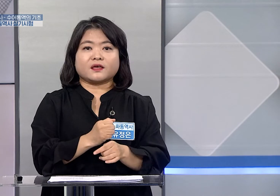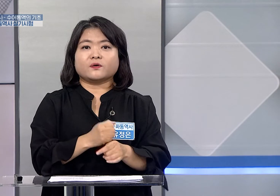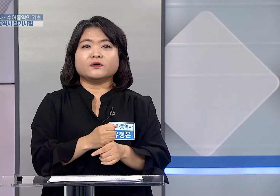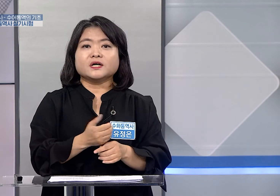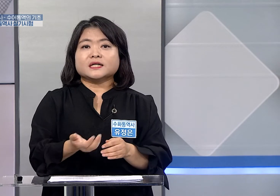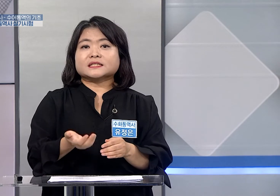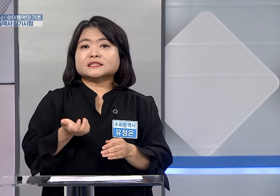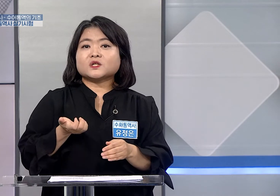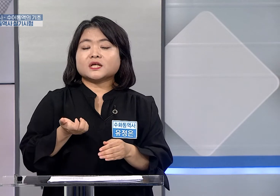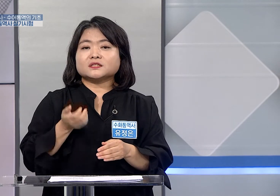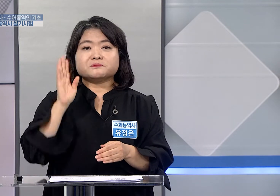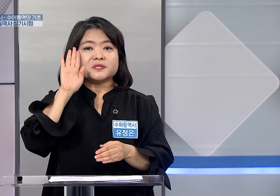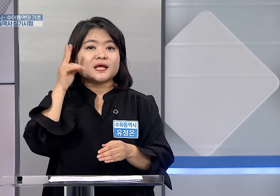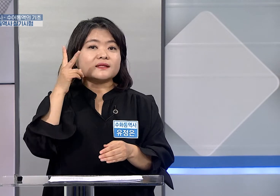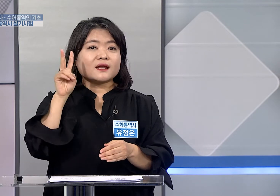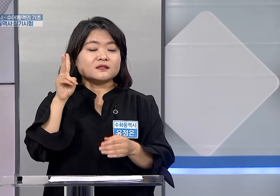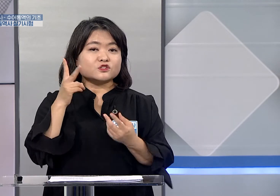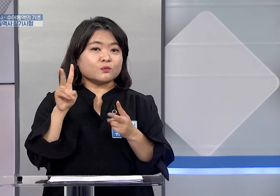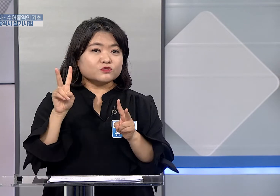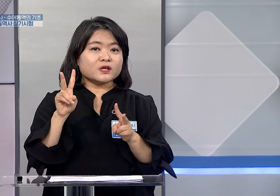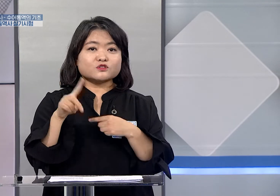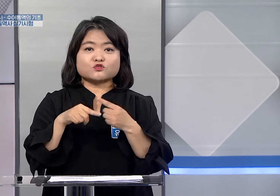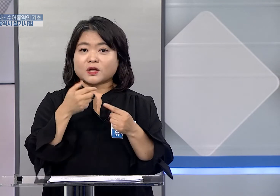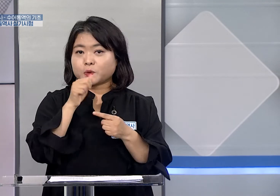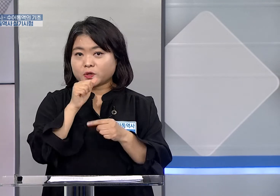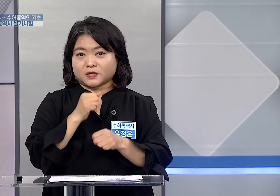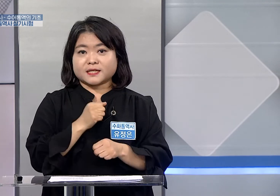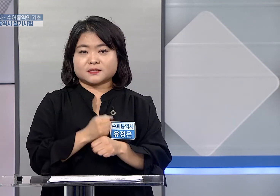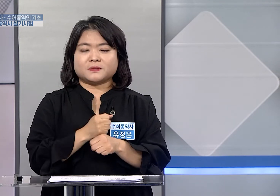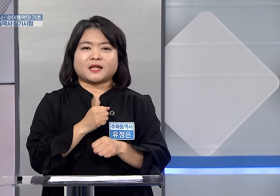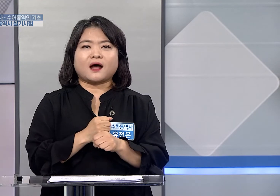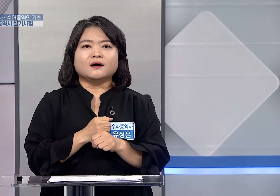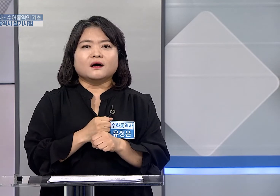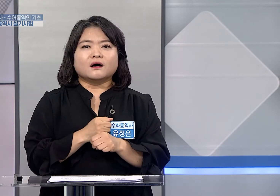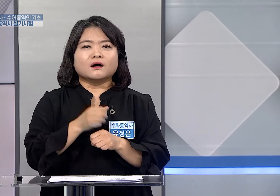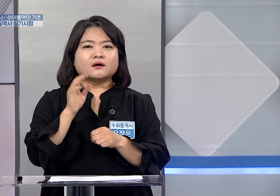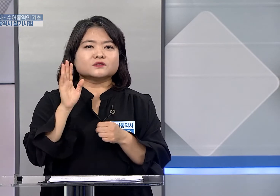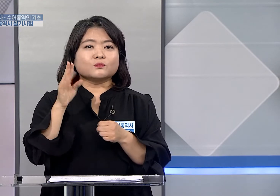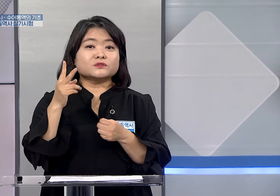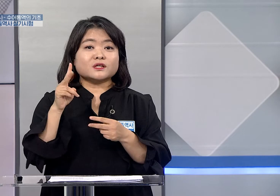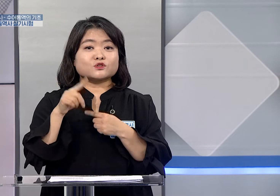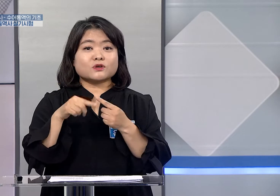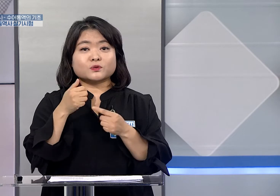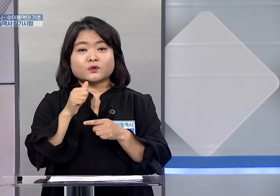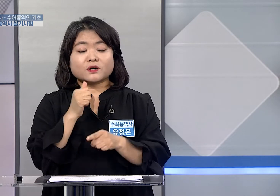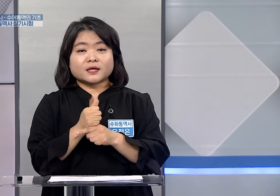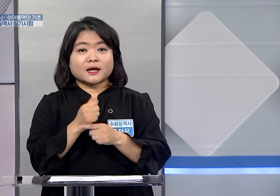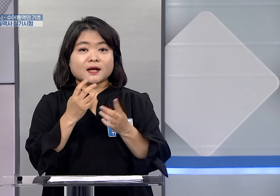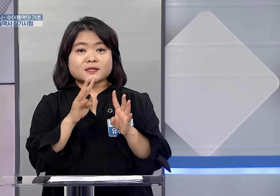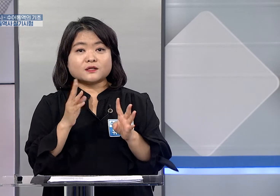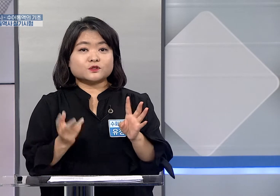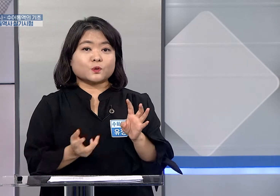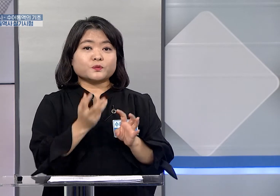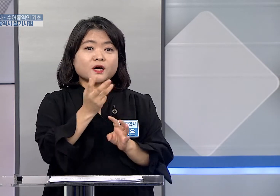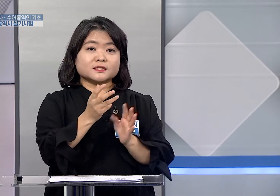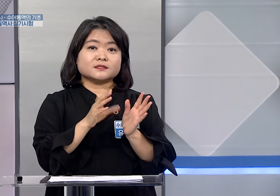했는데요. 그전에는 미래대라는 전문대에서 수화 통역을 했습니다. 전문대에서 수화 통역을 하다가 4년제로 옮겨갔을